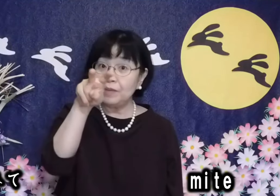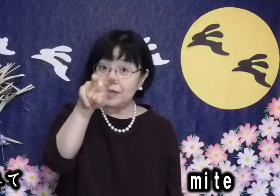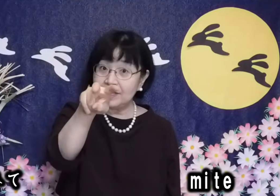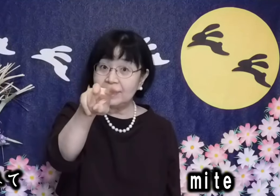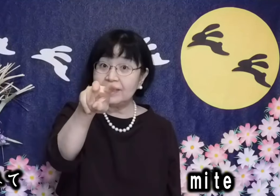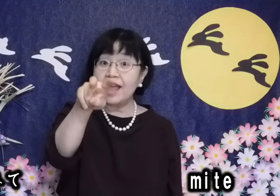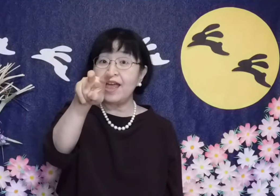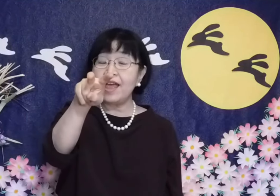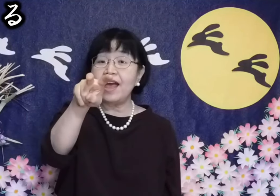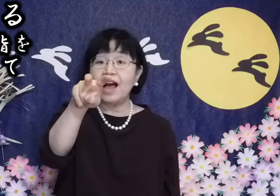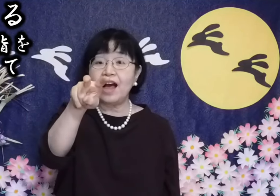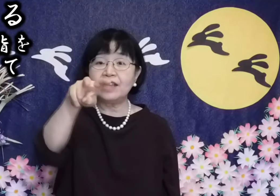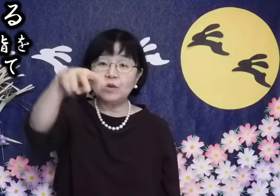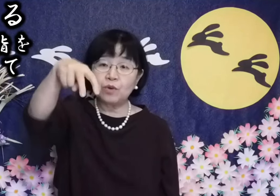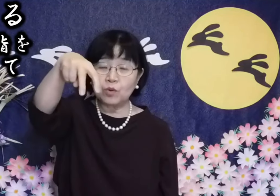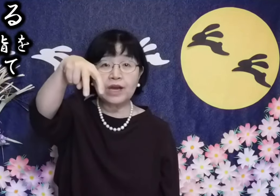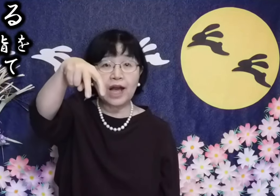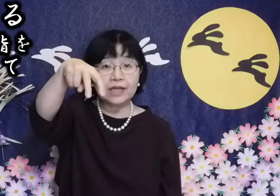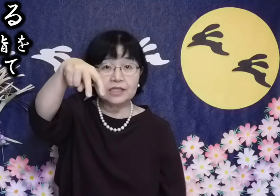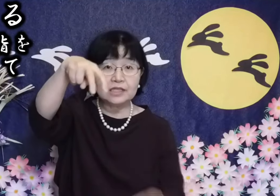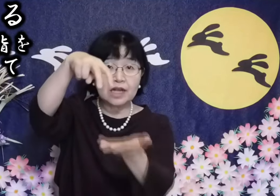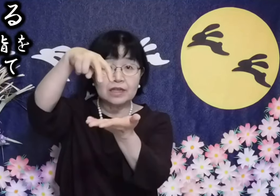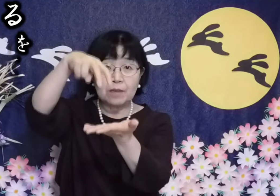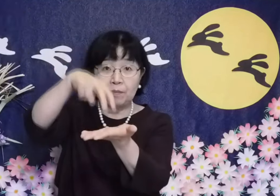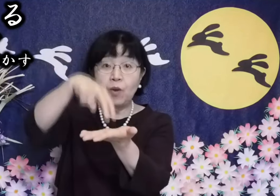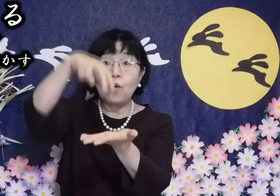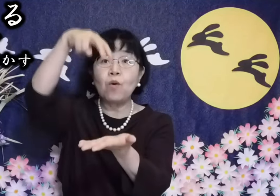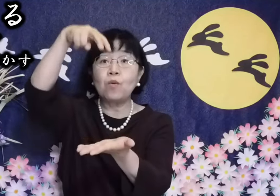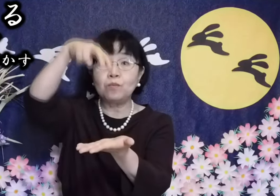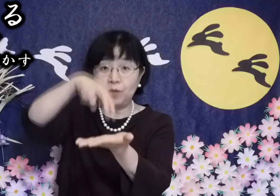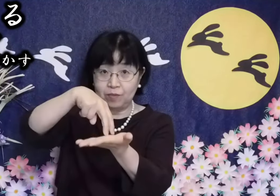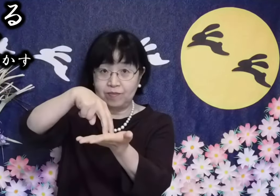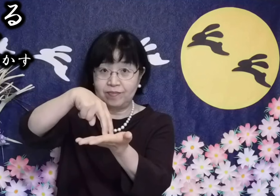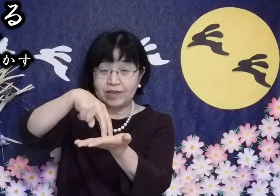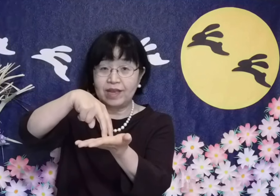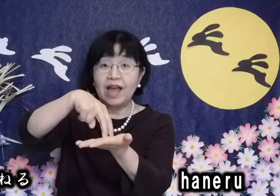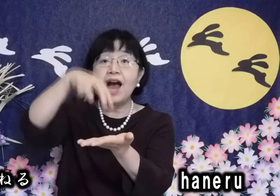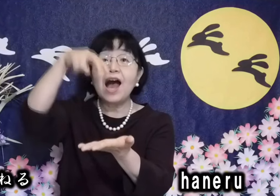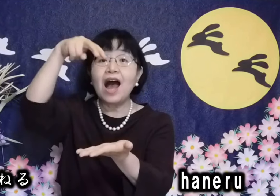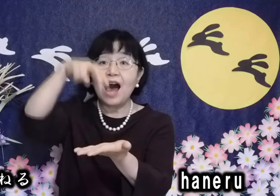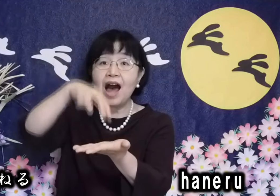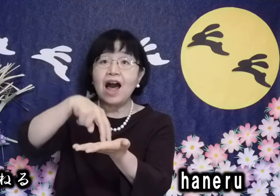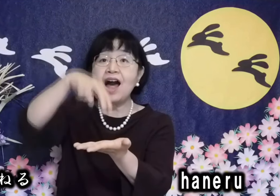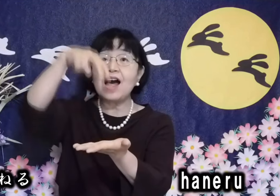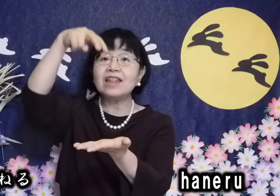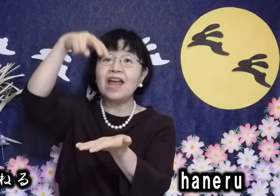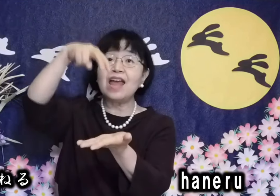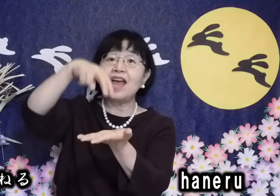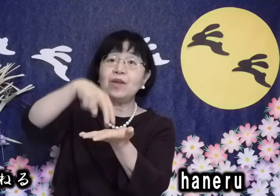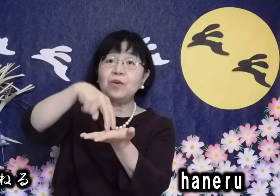見て 跳ねるはこれが足になってぴょんぴょん、 跳ねる。